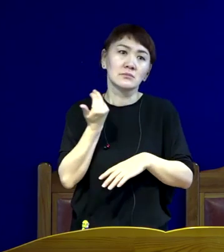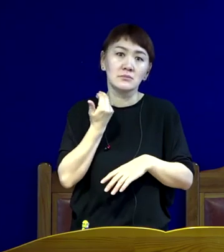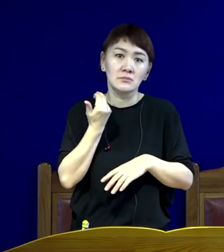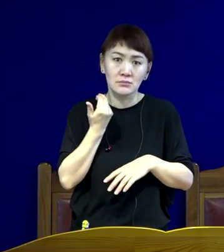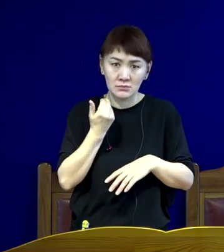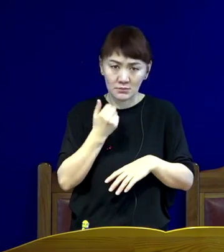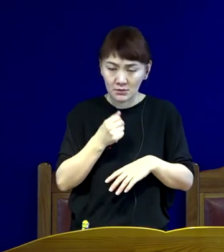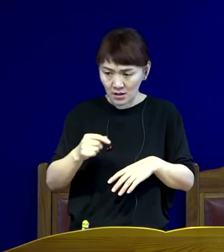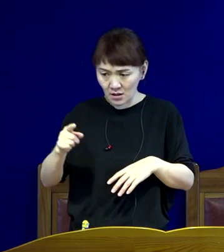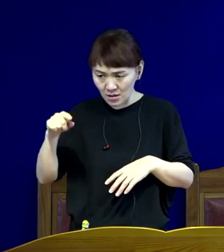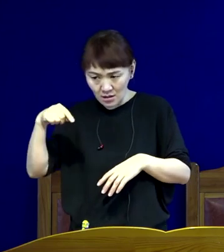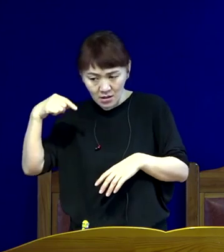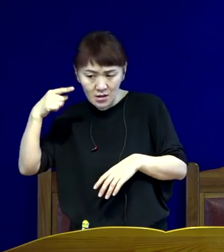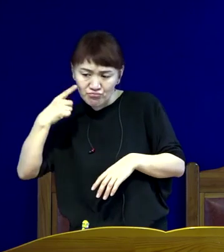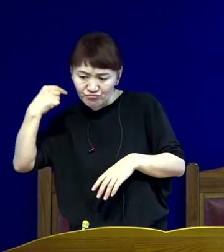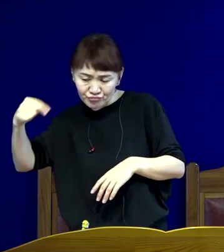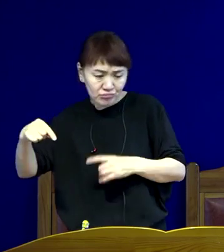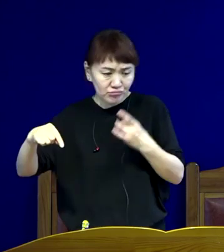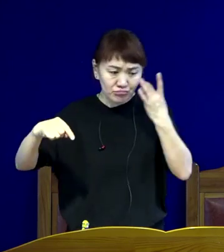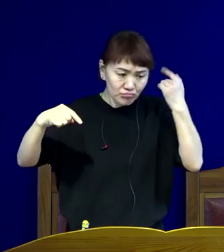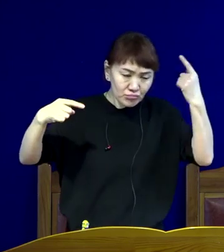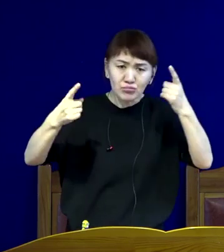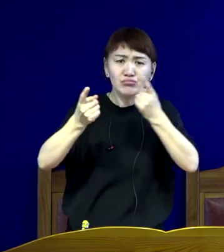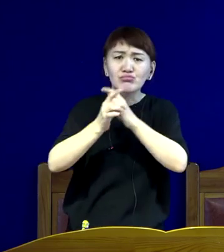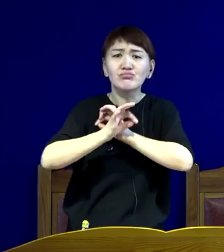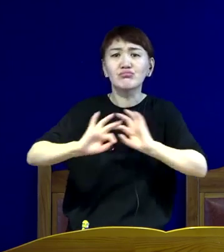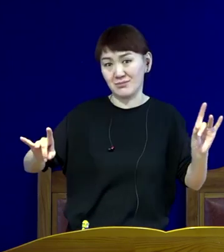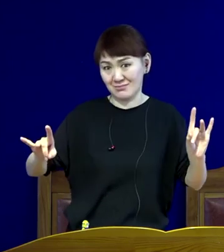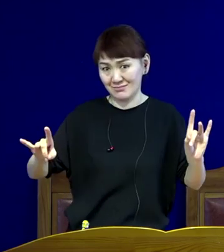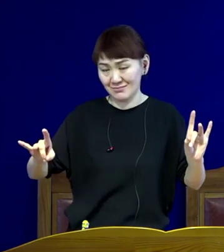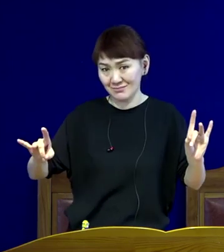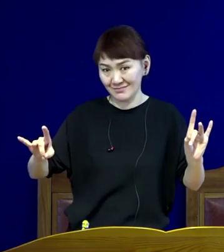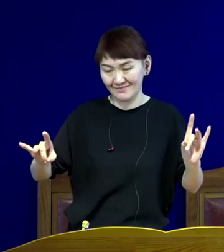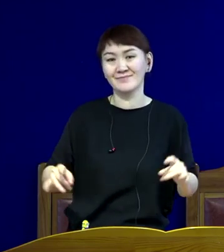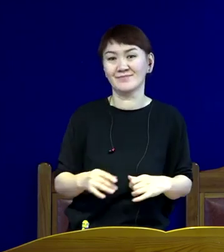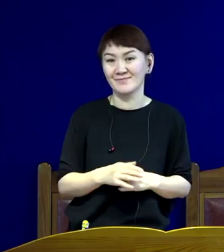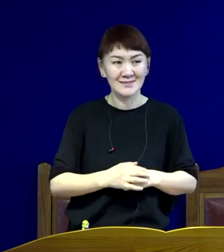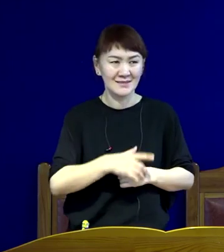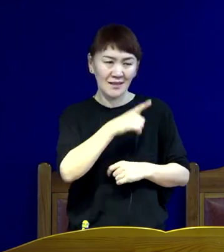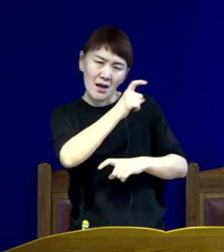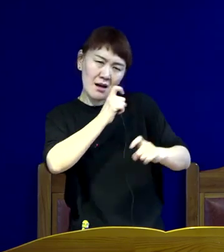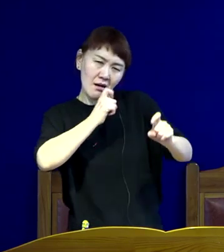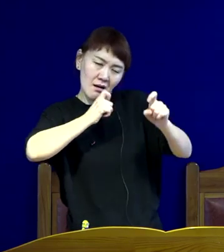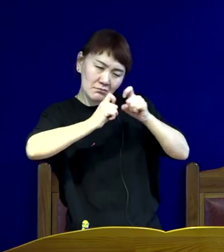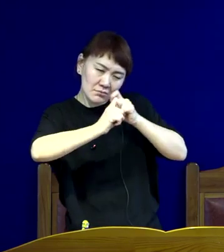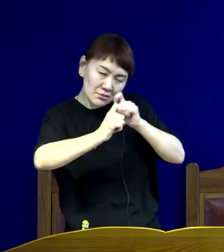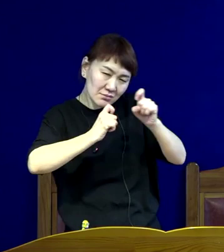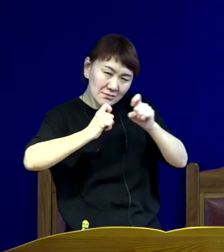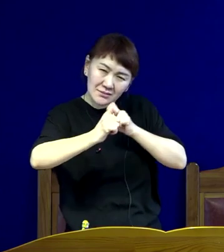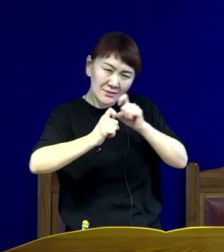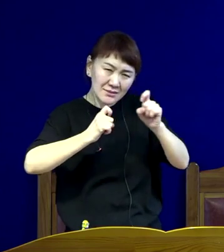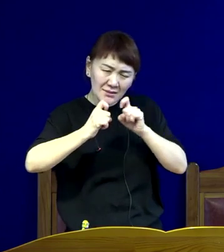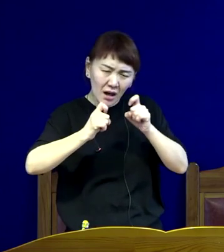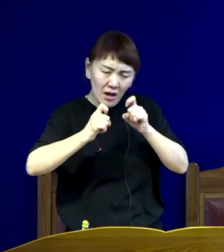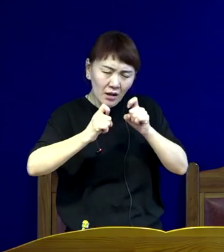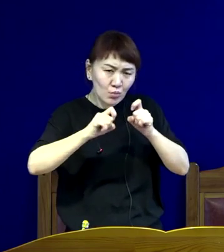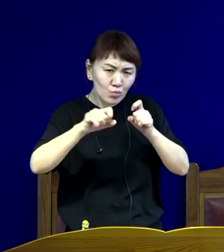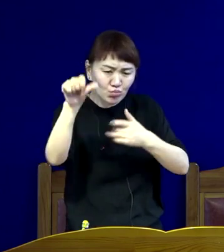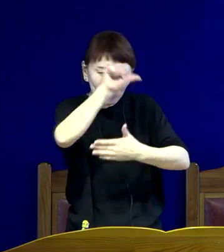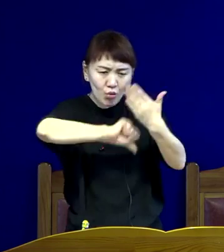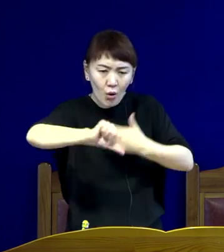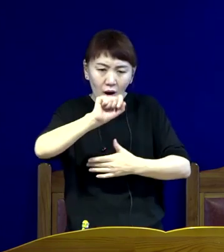чанар. Тэгвэл эрэгтэй хүнтэй ярилцаад бүрэн дүрэн хариултыг олж авъя гэвэл яах ёстой байх нь